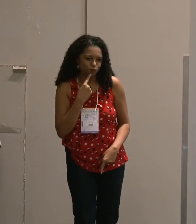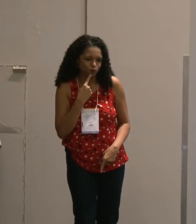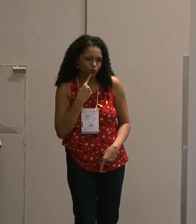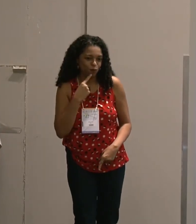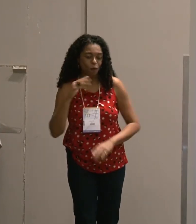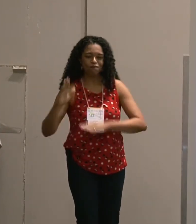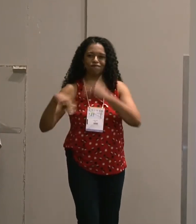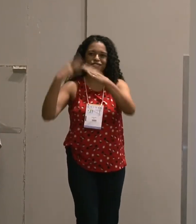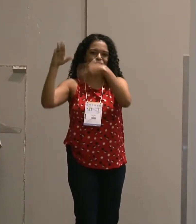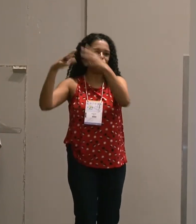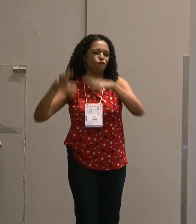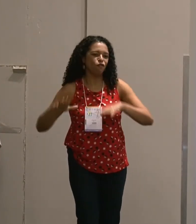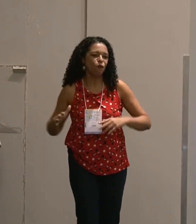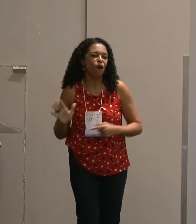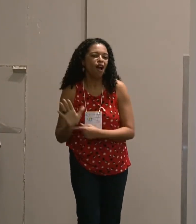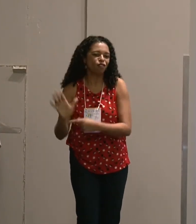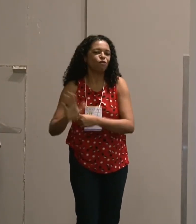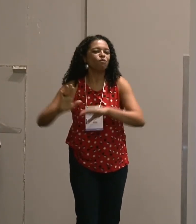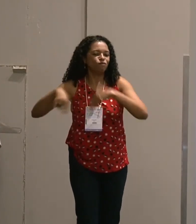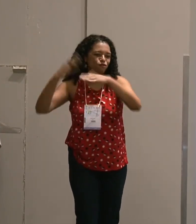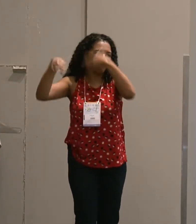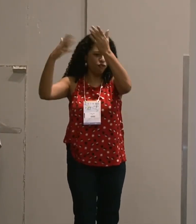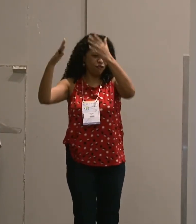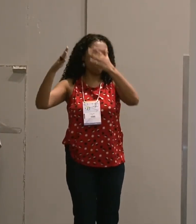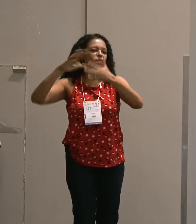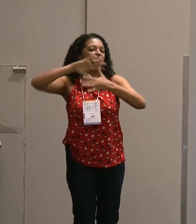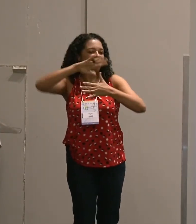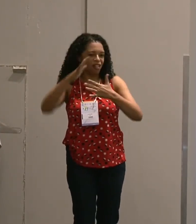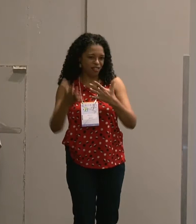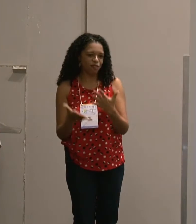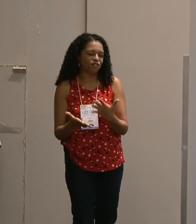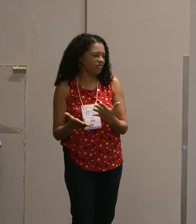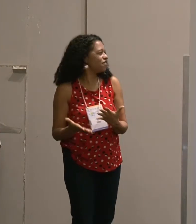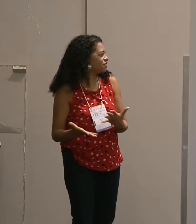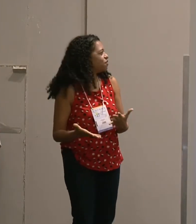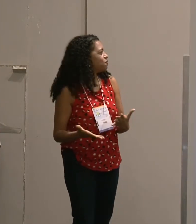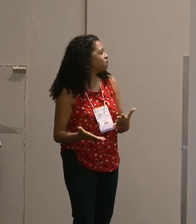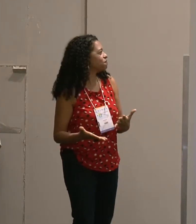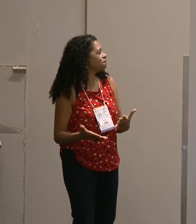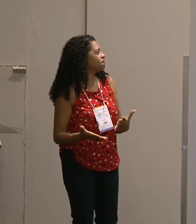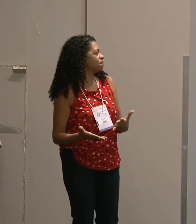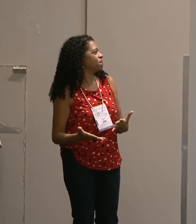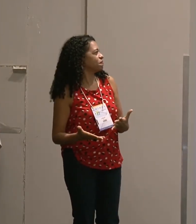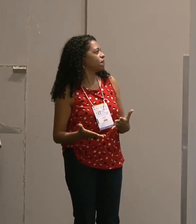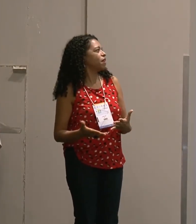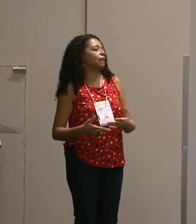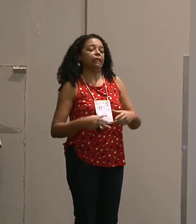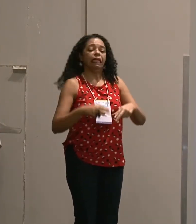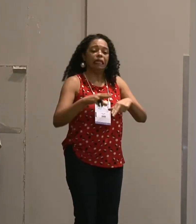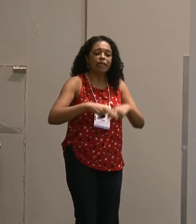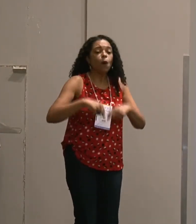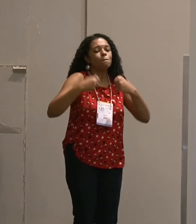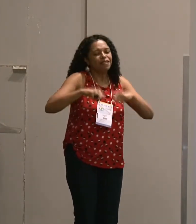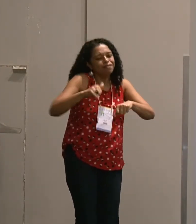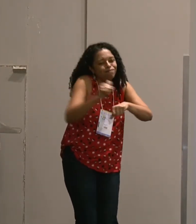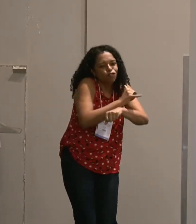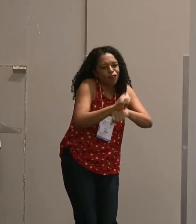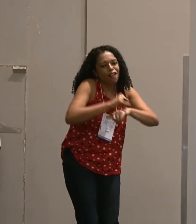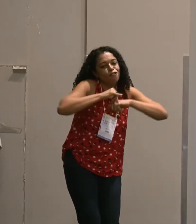isso faz com que seja desenvolvido o conhecimento da língua de sinais muito melhor então